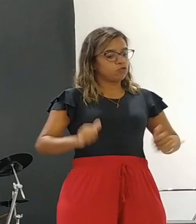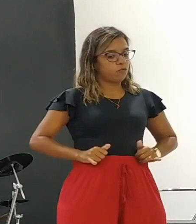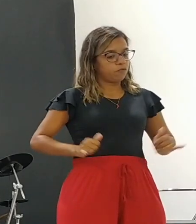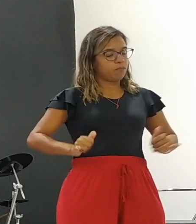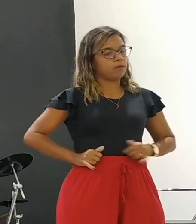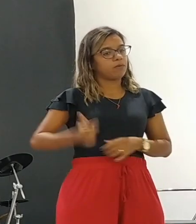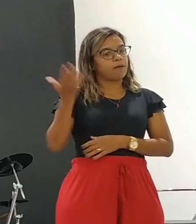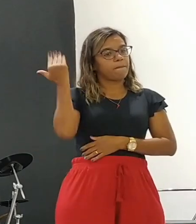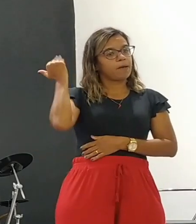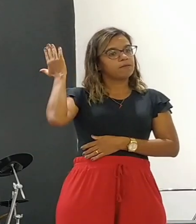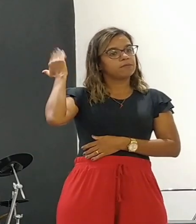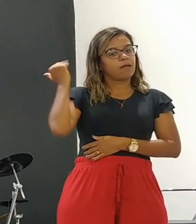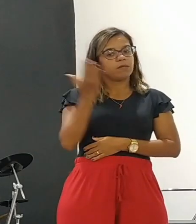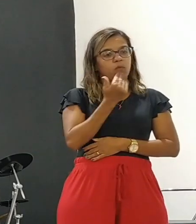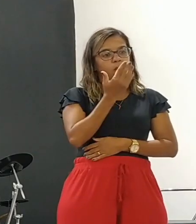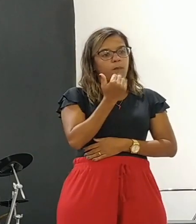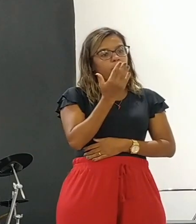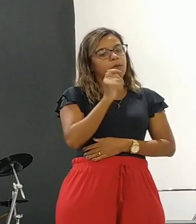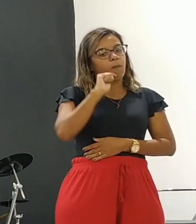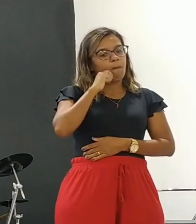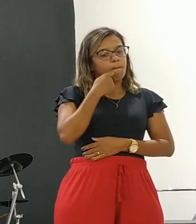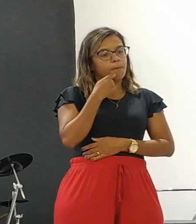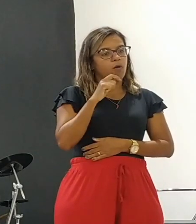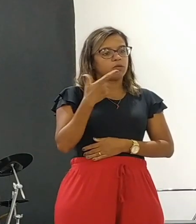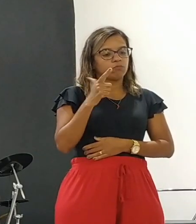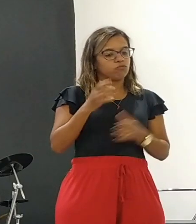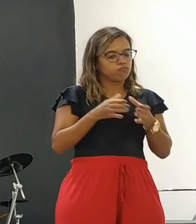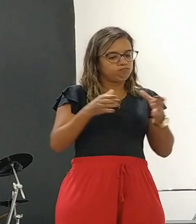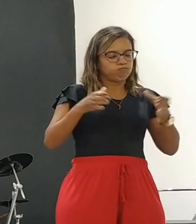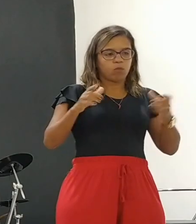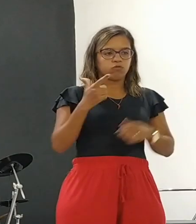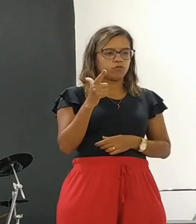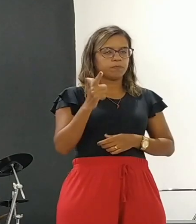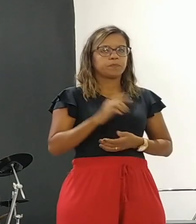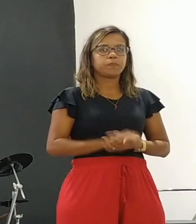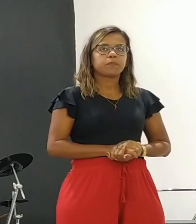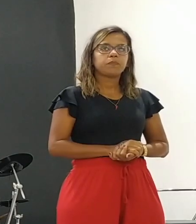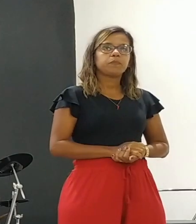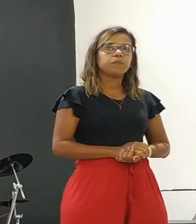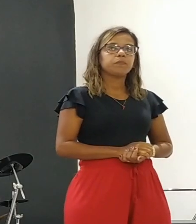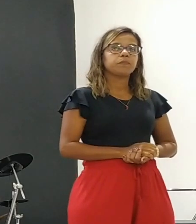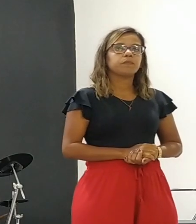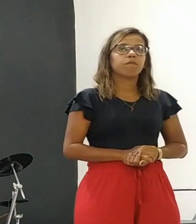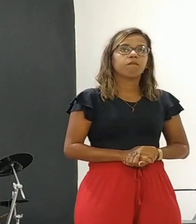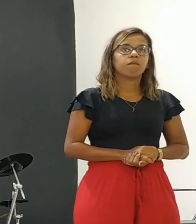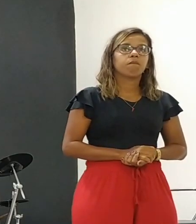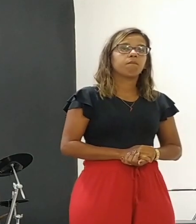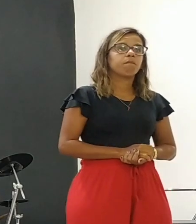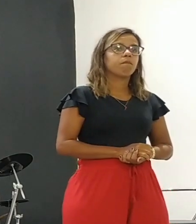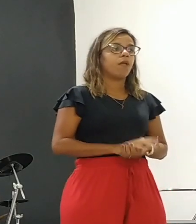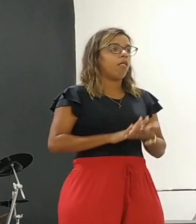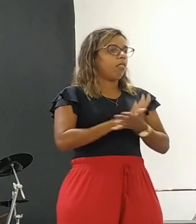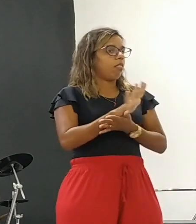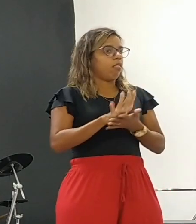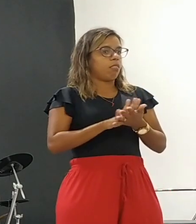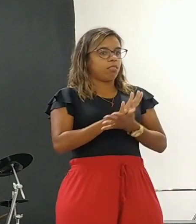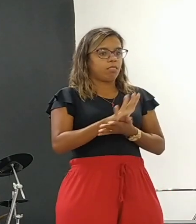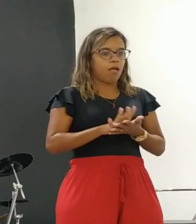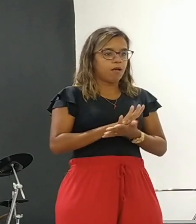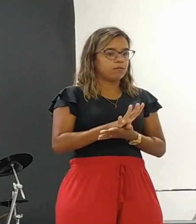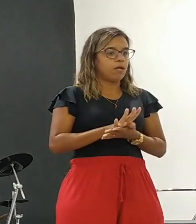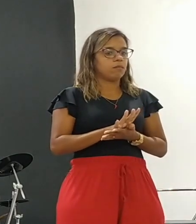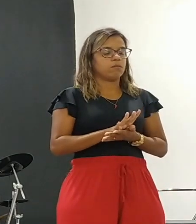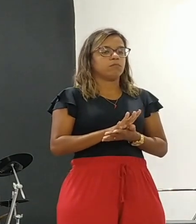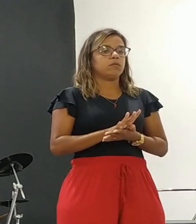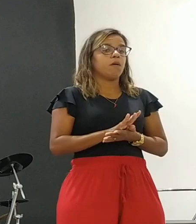Egito. Eles comiam daquela forma, e diz assim no versículo 9: não comereis dele nada cru,